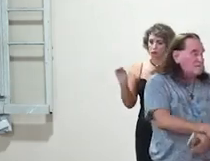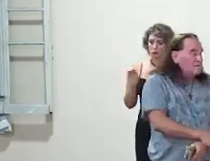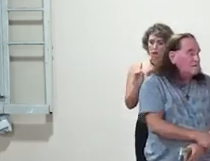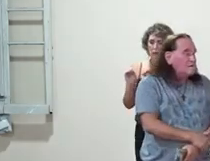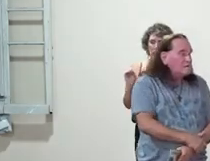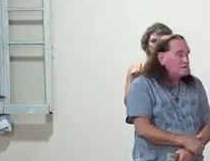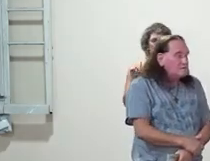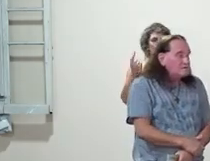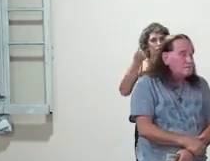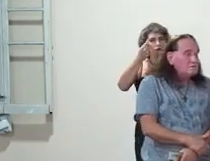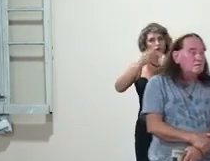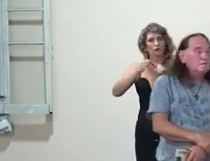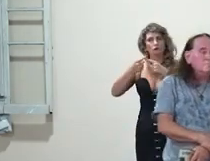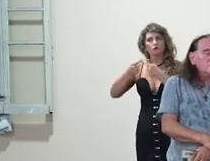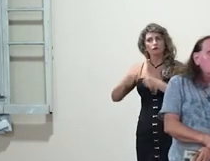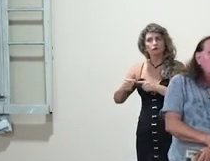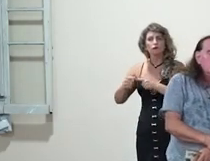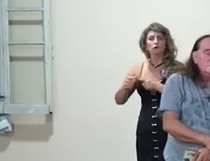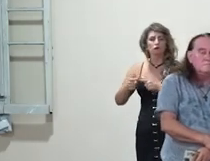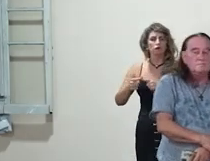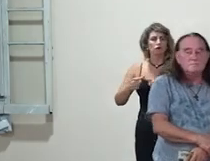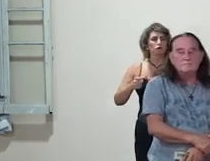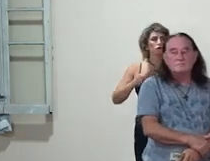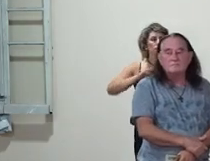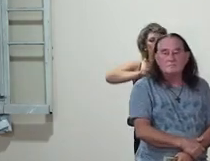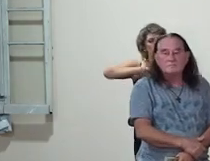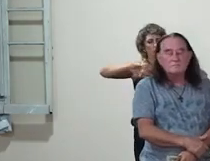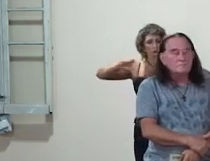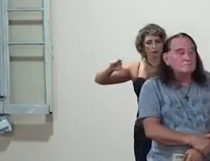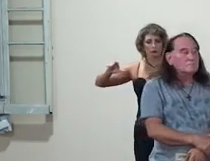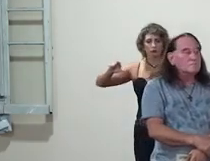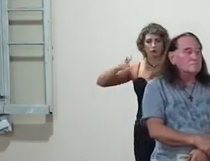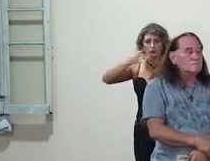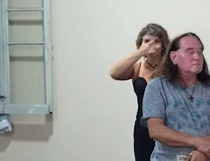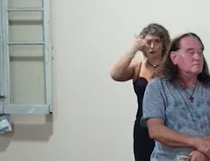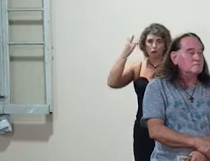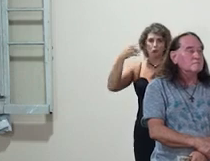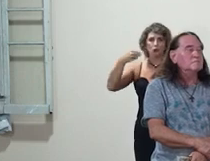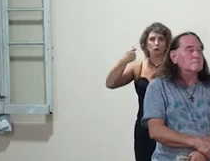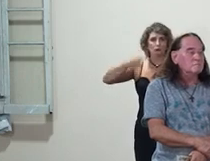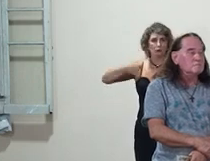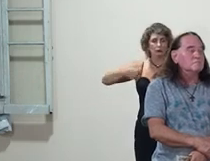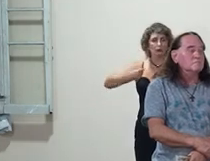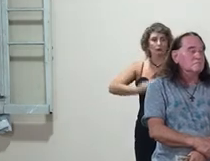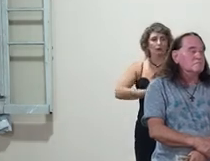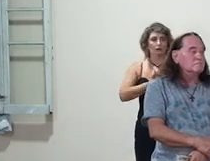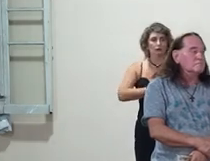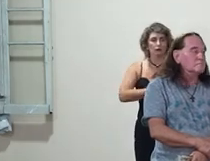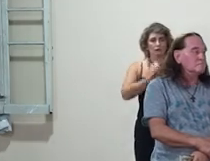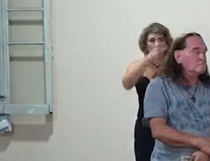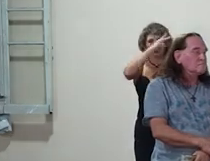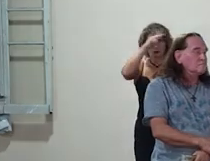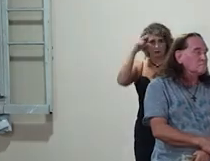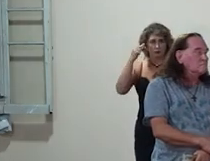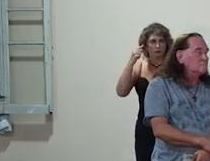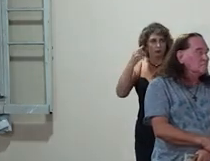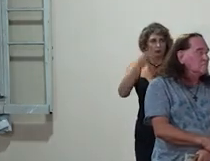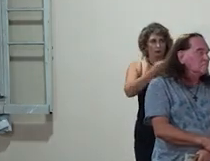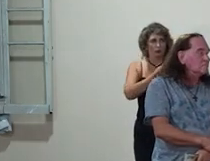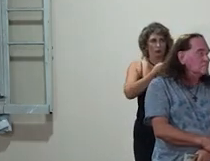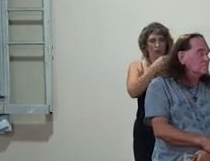que várias vezes o pessoal que deveria estar da prefeitura aqui foi me procurar na